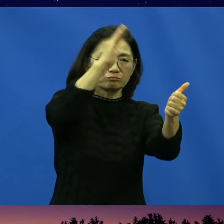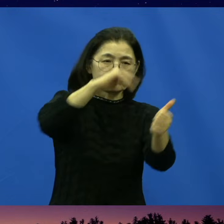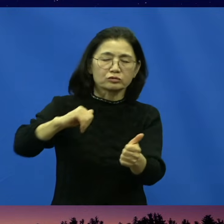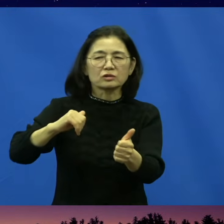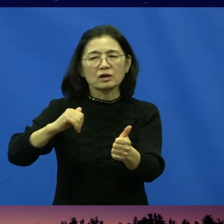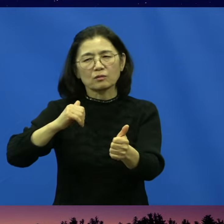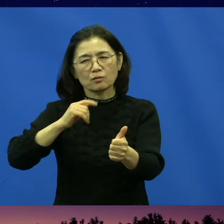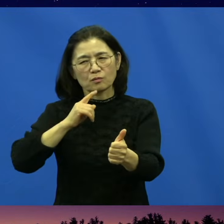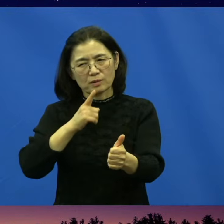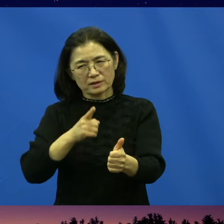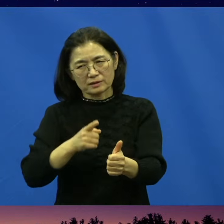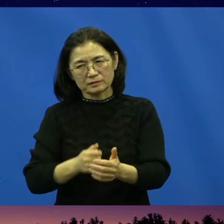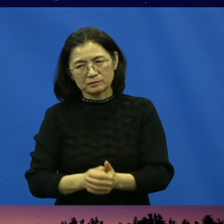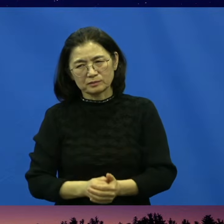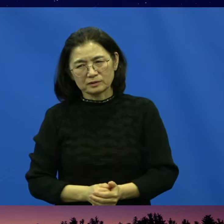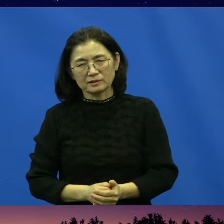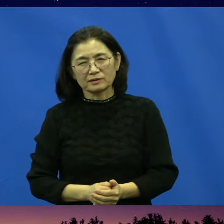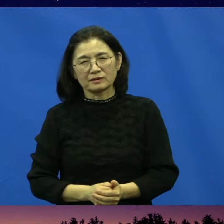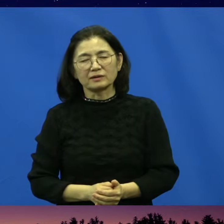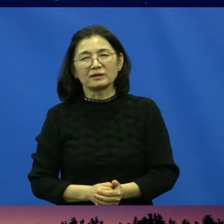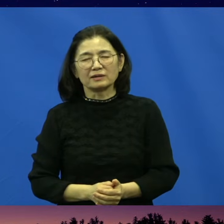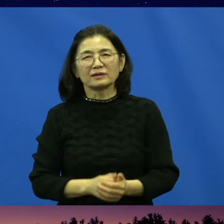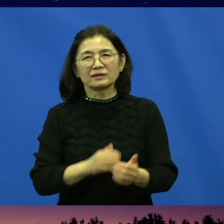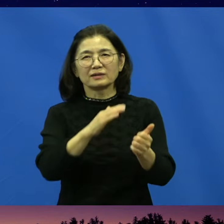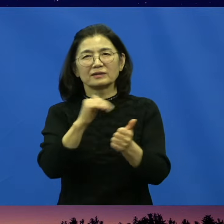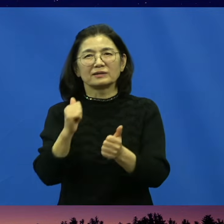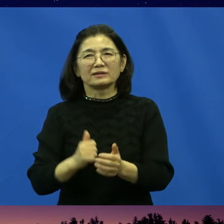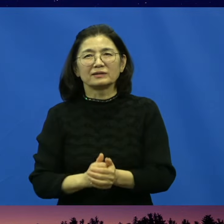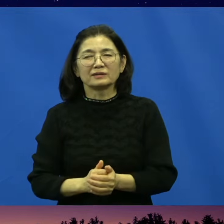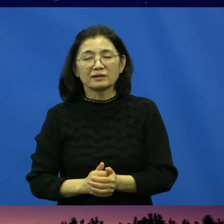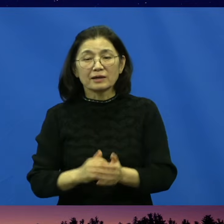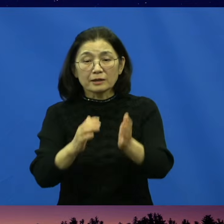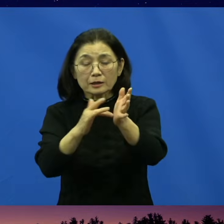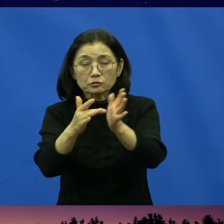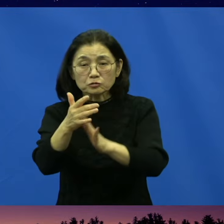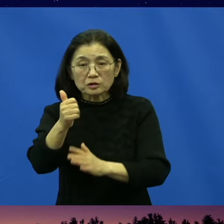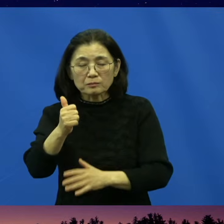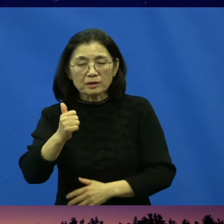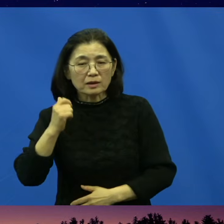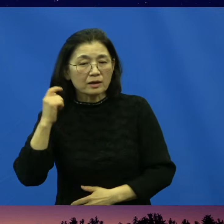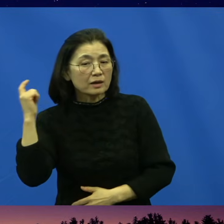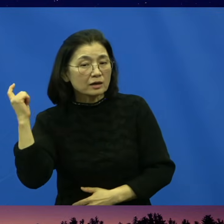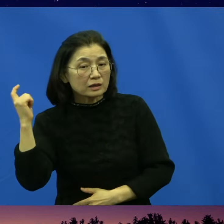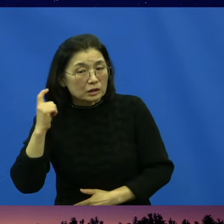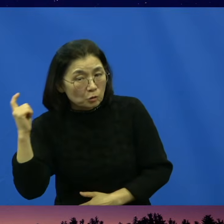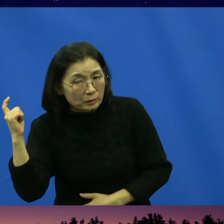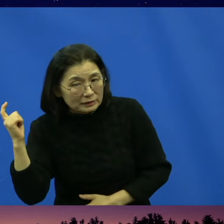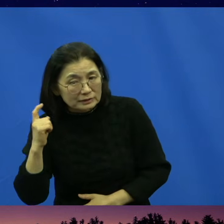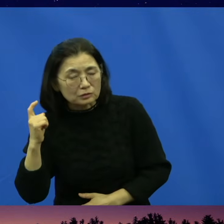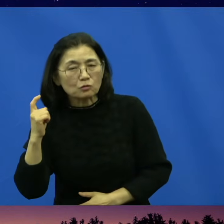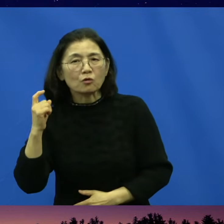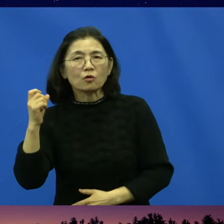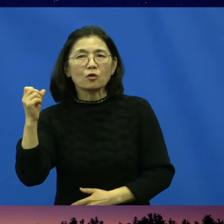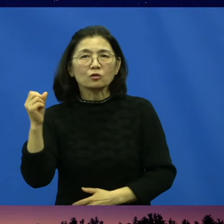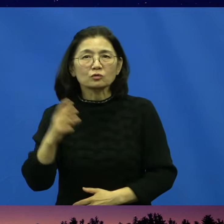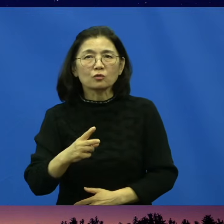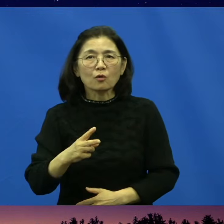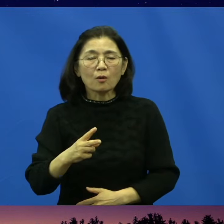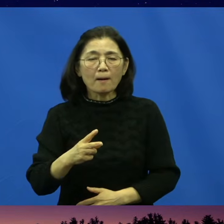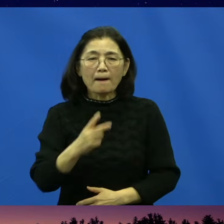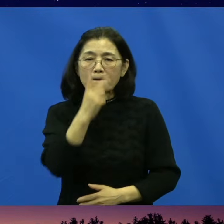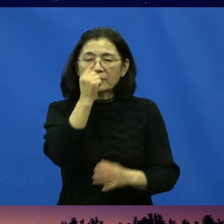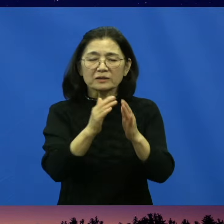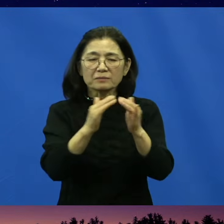예수님께서 들으셨습니다. 귀로만 들으신 것이 아니고 예수님께서 바디메오의 그 절규하는 마음을